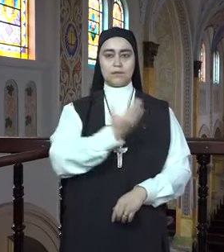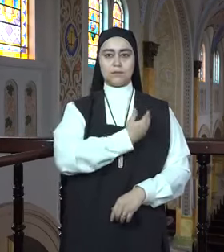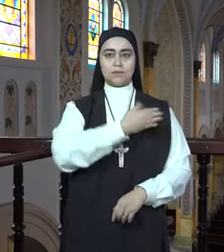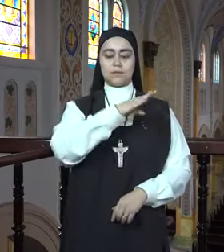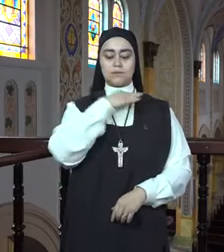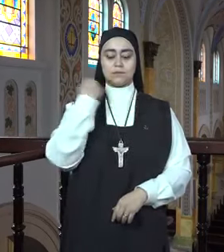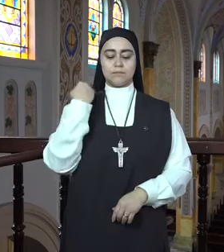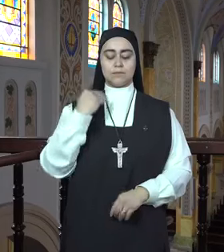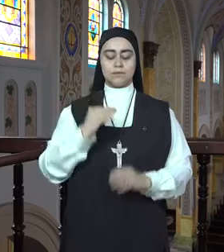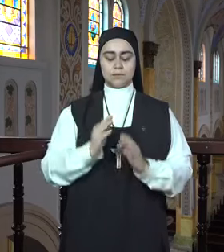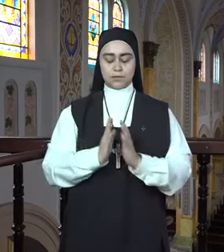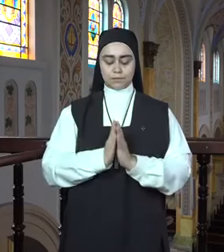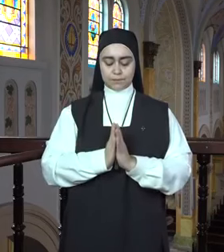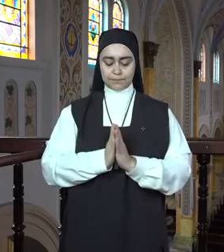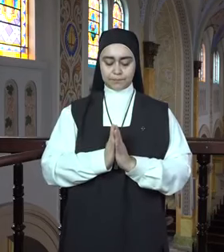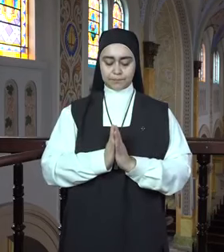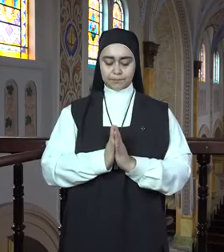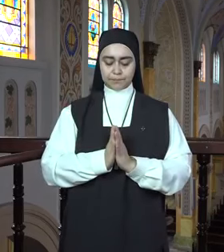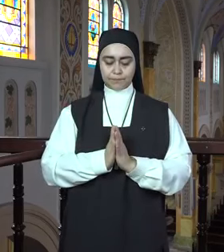de nossa morte. Amém.